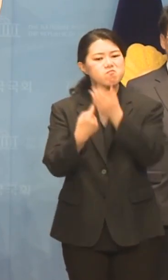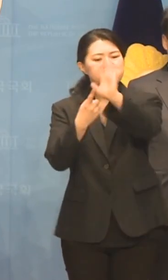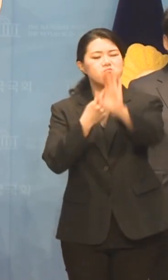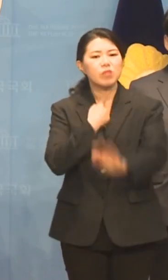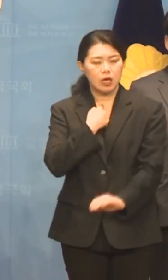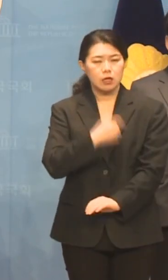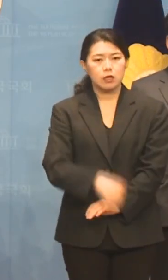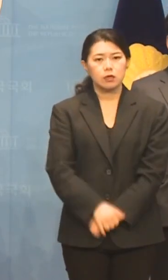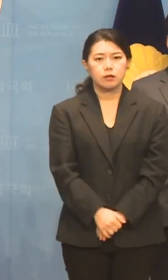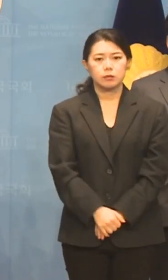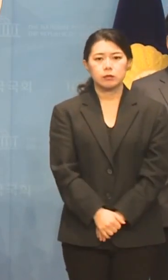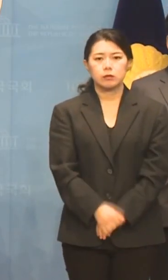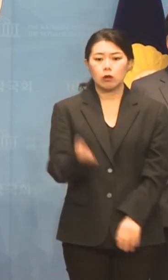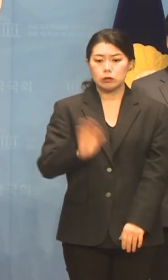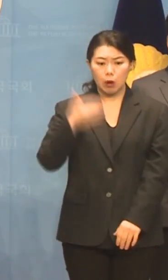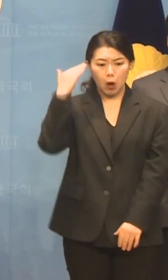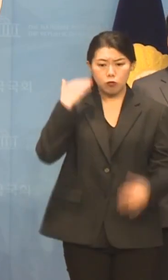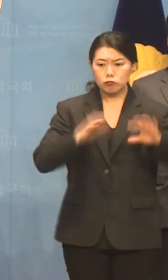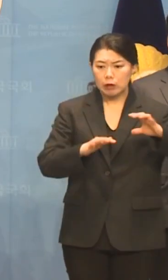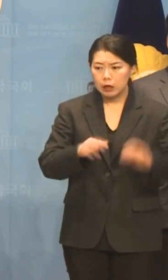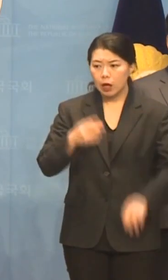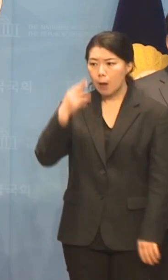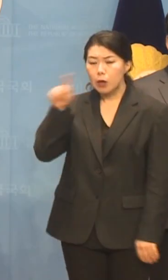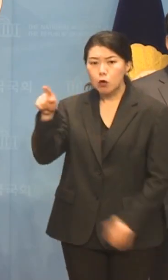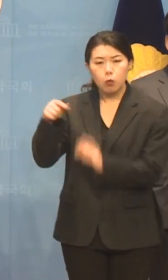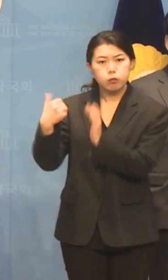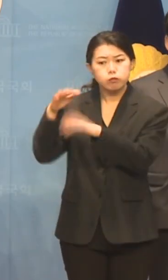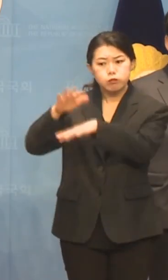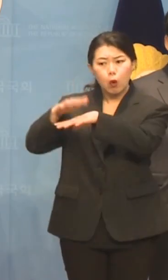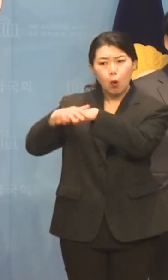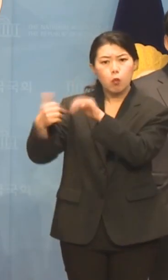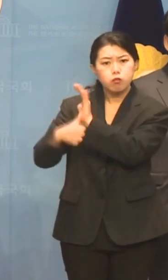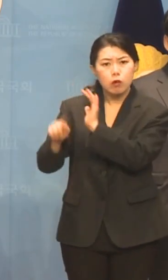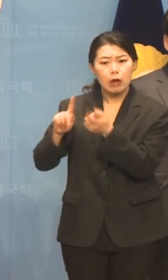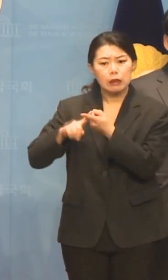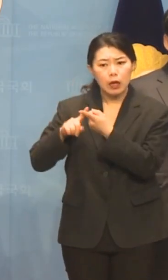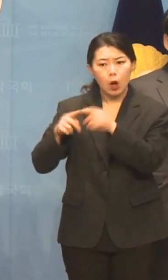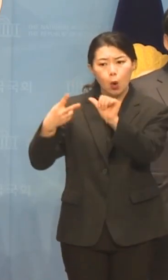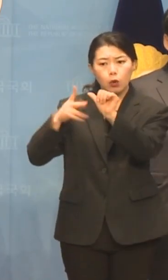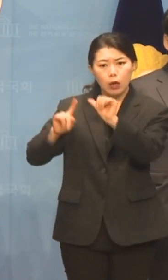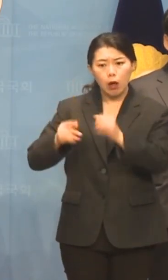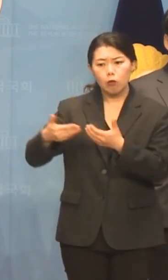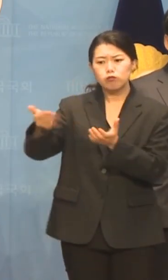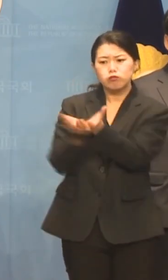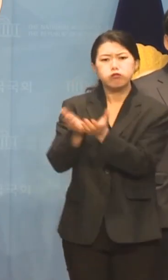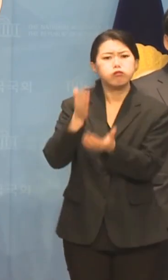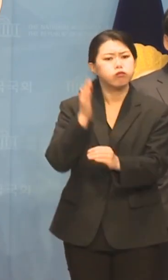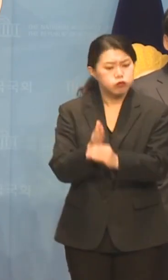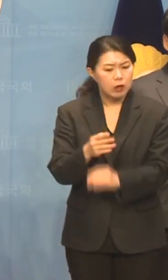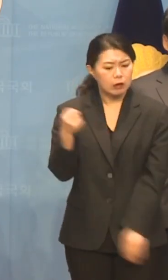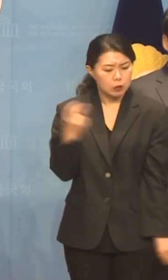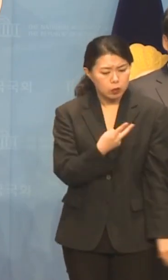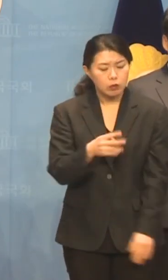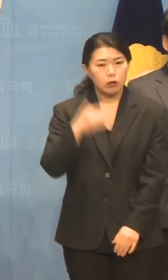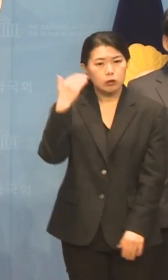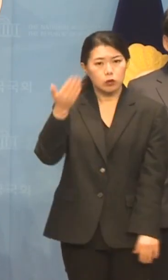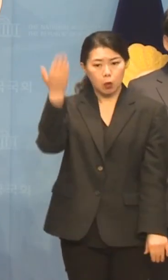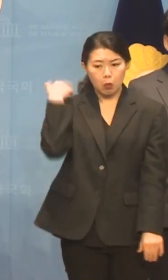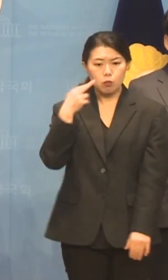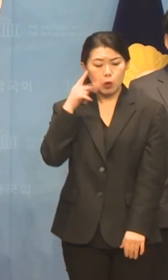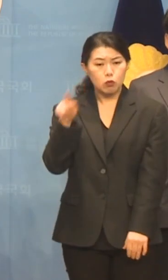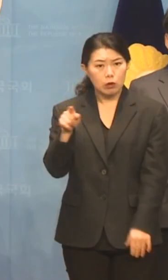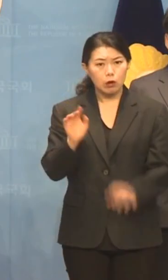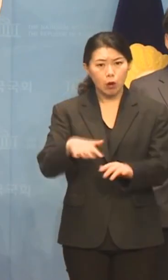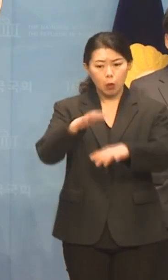언급까지 하였다. 하지만 한국은 미국 농산물의 5대 수입국이며 지난해 미국은